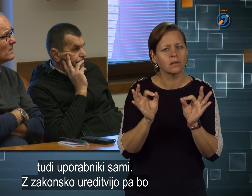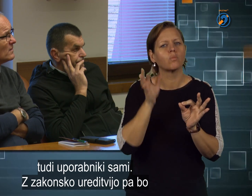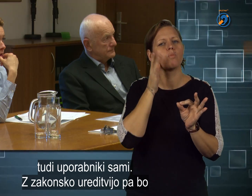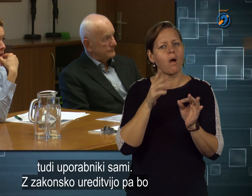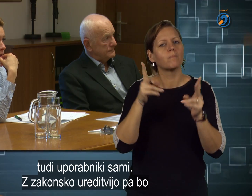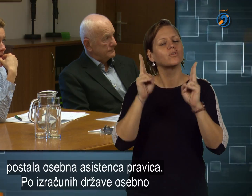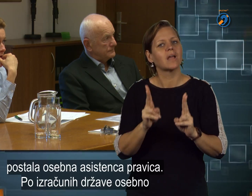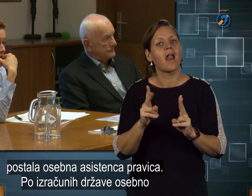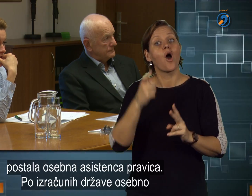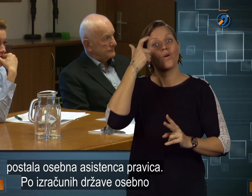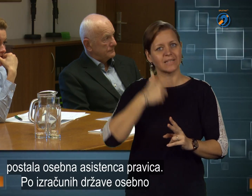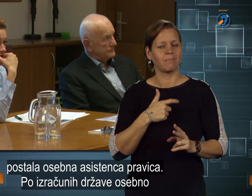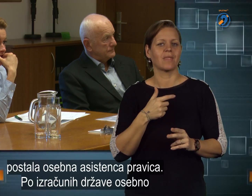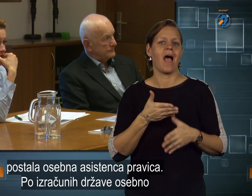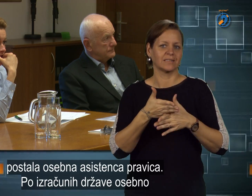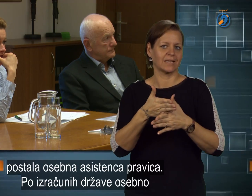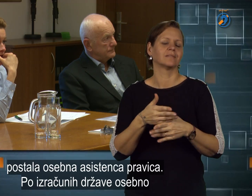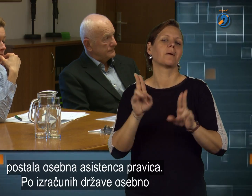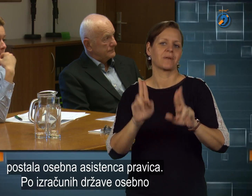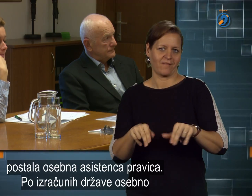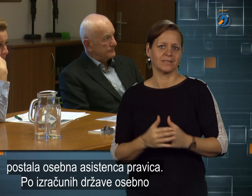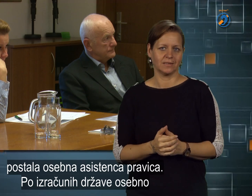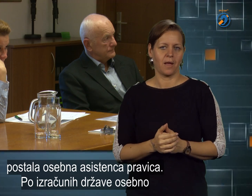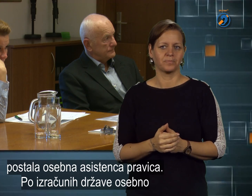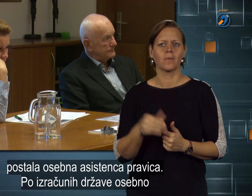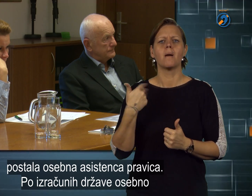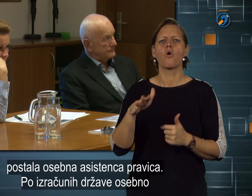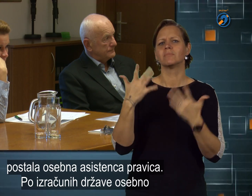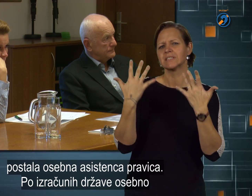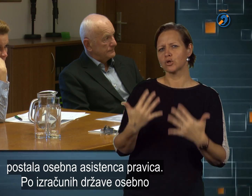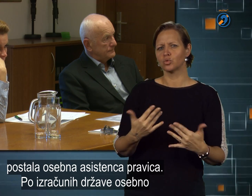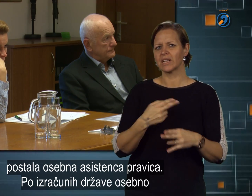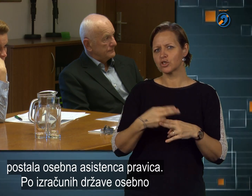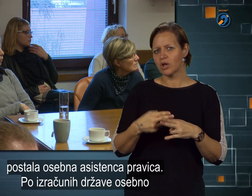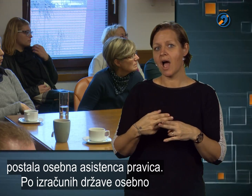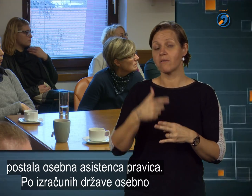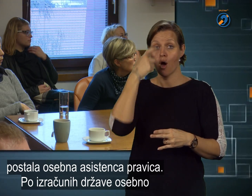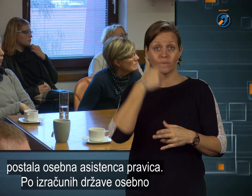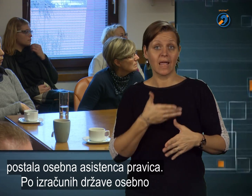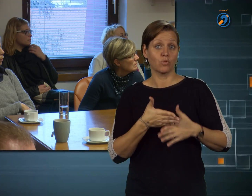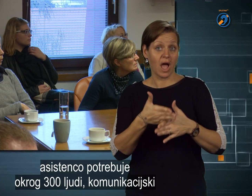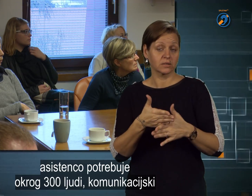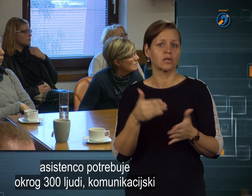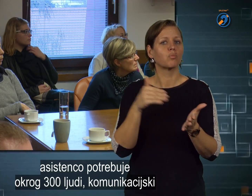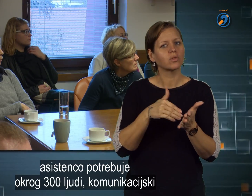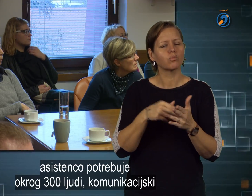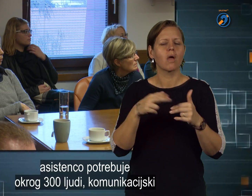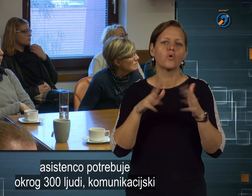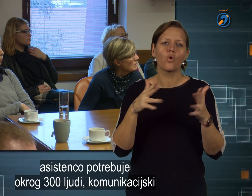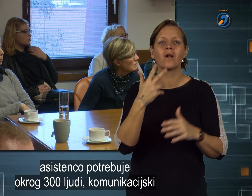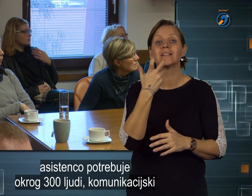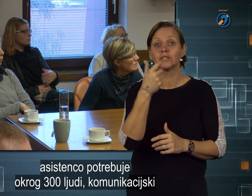Zakonsko ureditvijo pa bo postala osebna asistenca pravica. Po izračunih države osebno asistenco